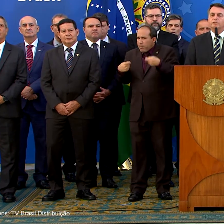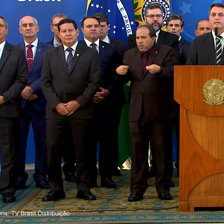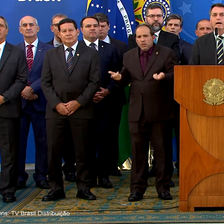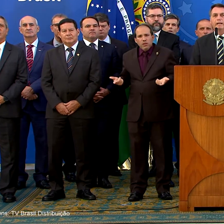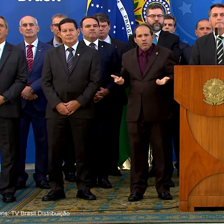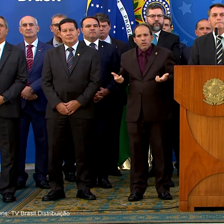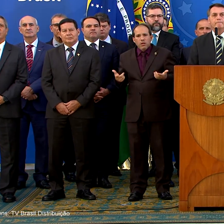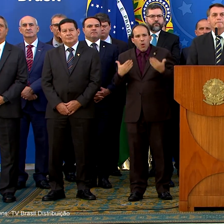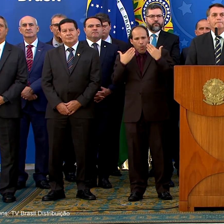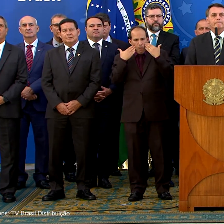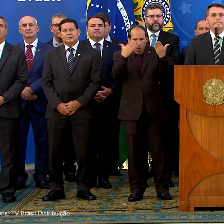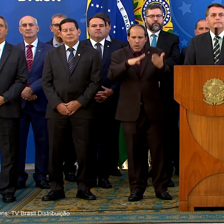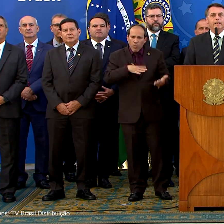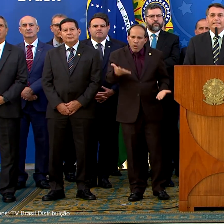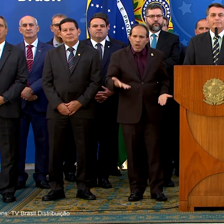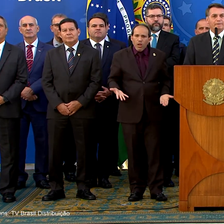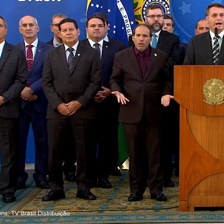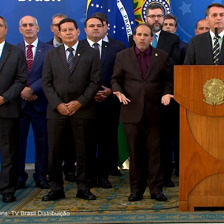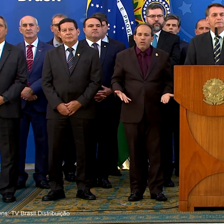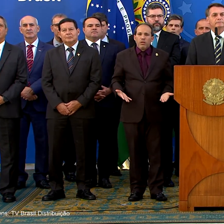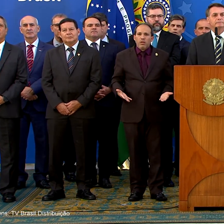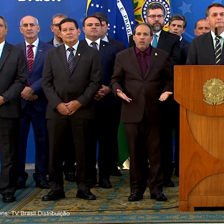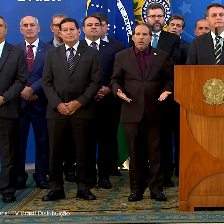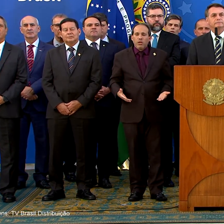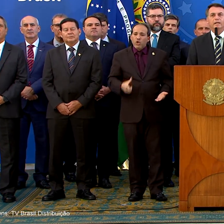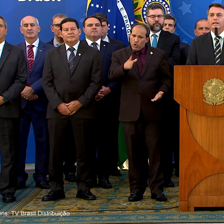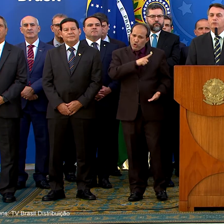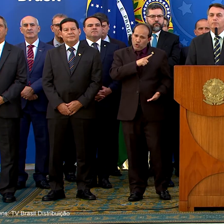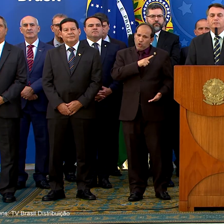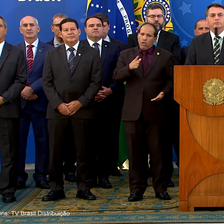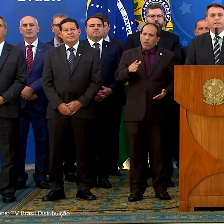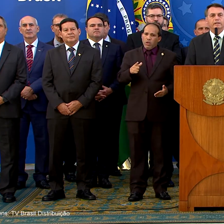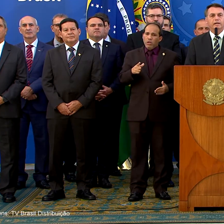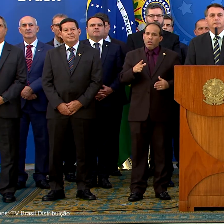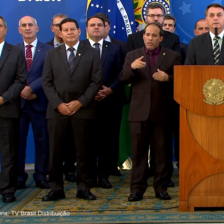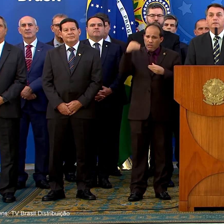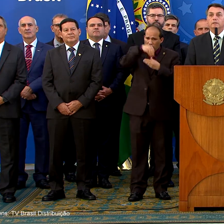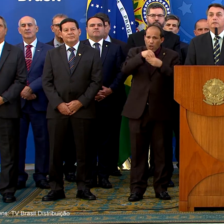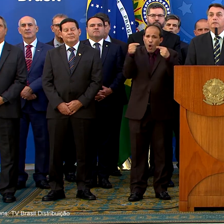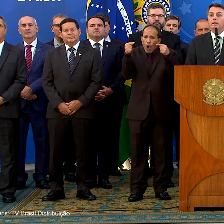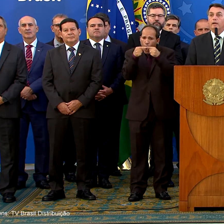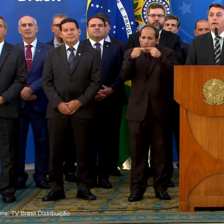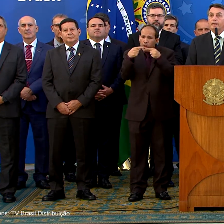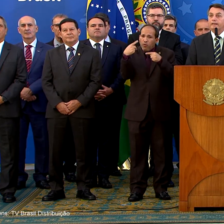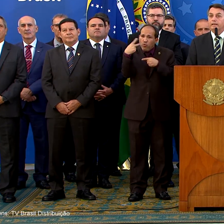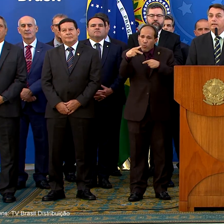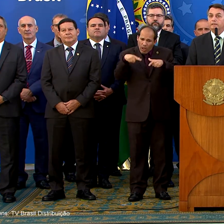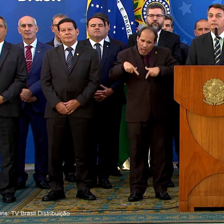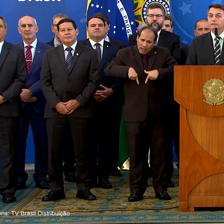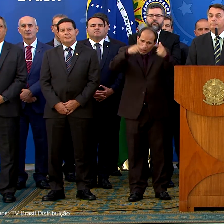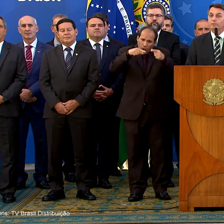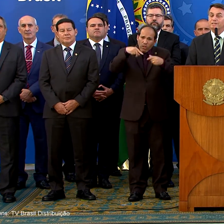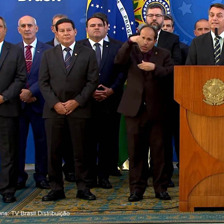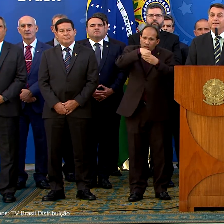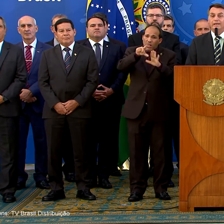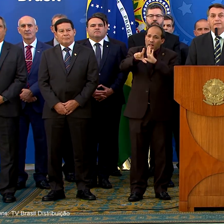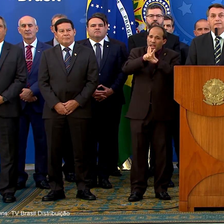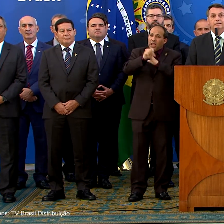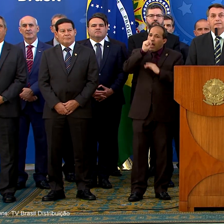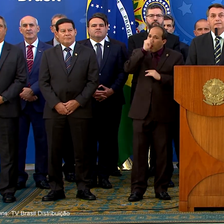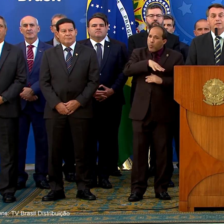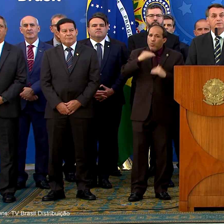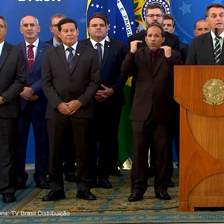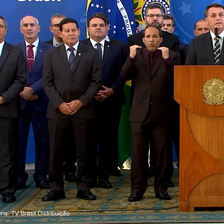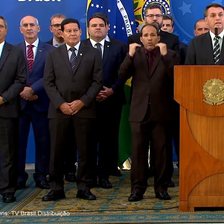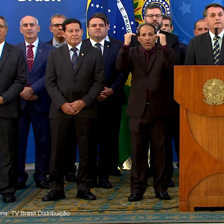o que mostrou sua cara ele tem um paulo na lei do abuso de autoridade essa lei que por